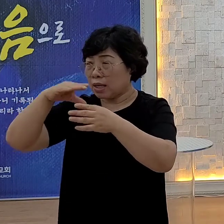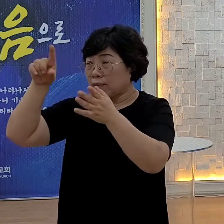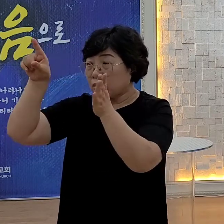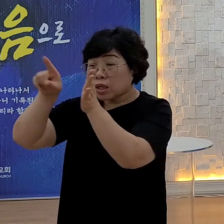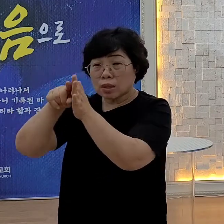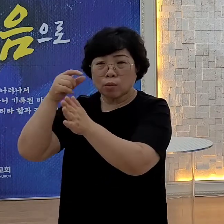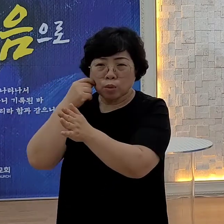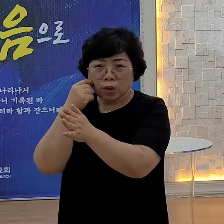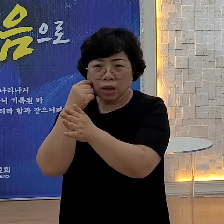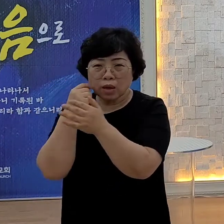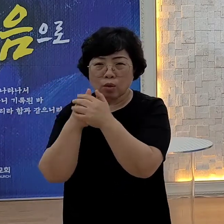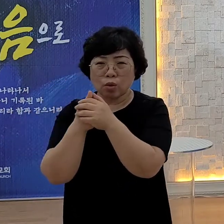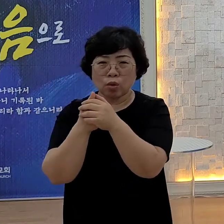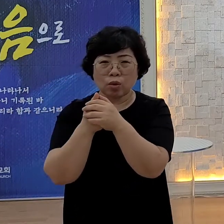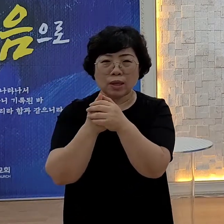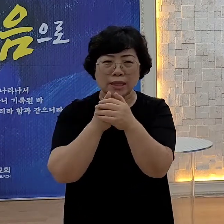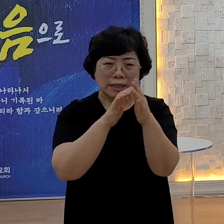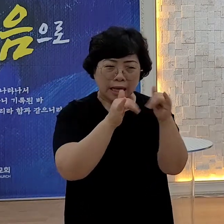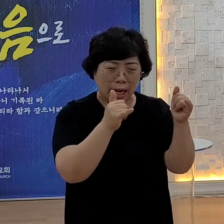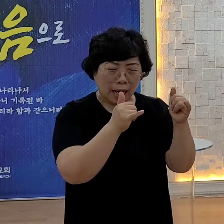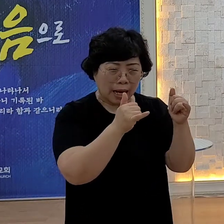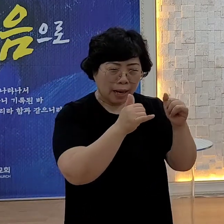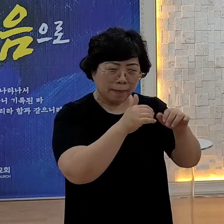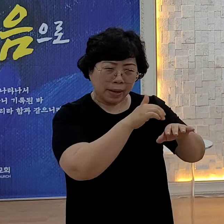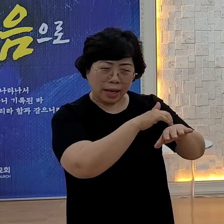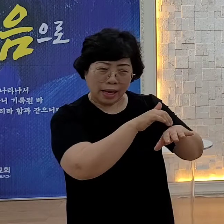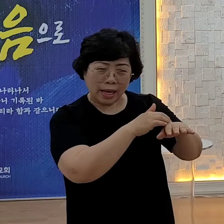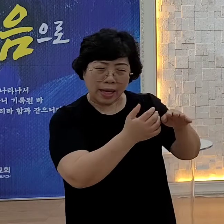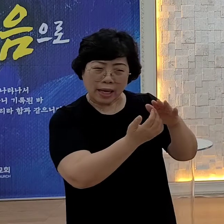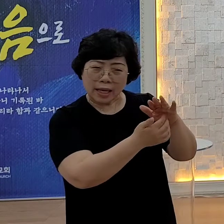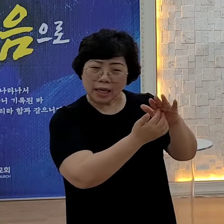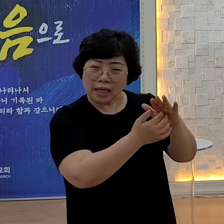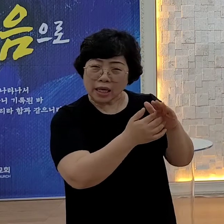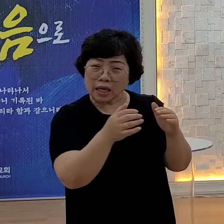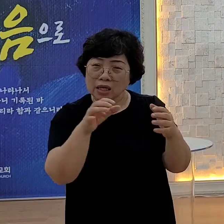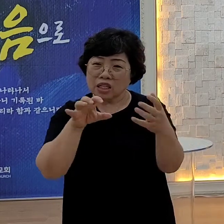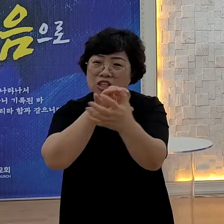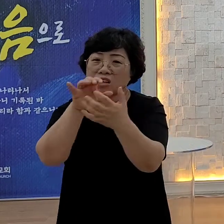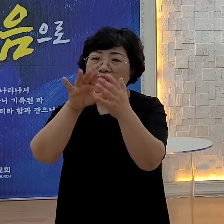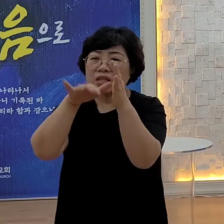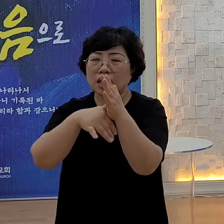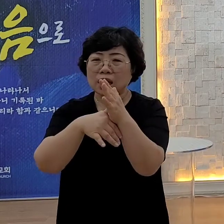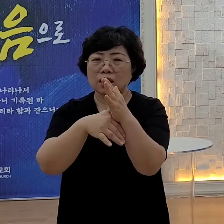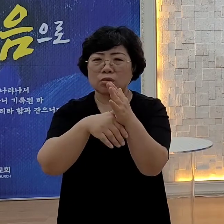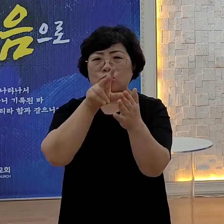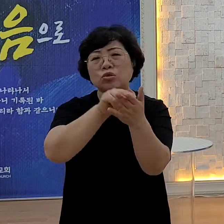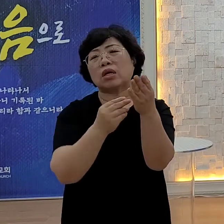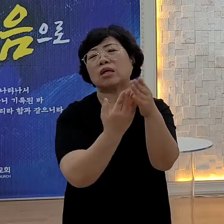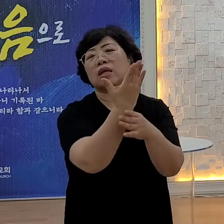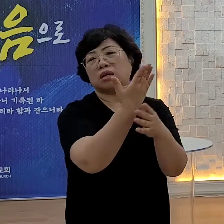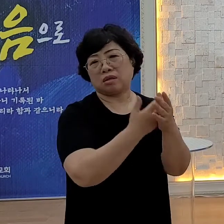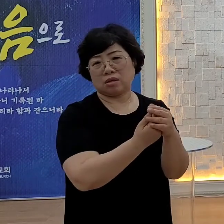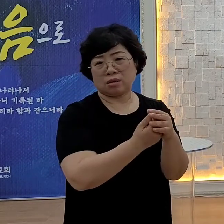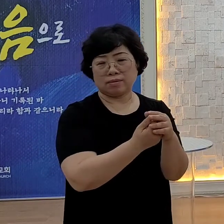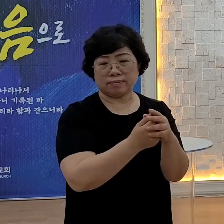이게 좀 더 빠를 것 같고 이게 좀 더 이성적이고 상식적인 것 같이 보일 때가 있단 말이죠. 그런데